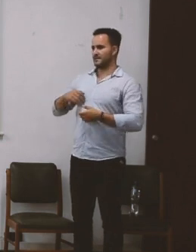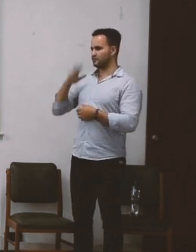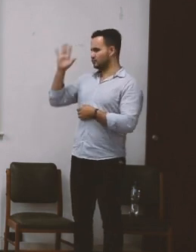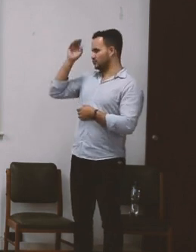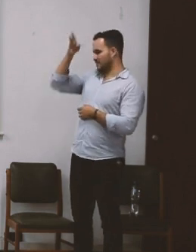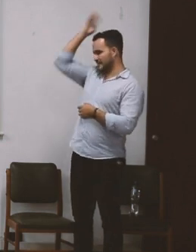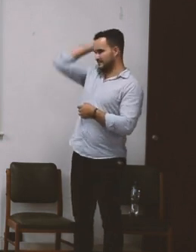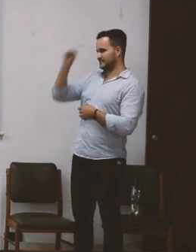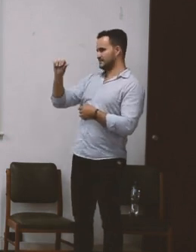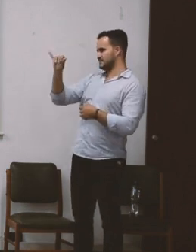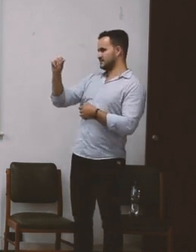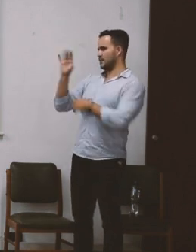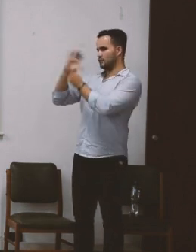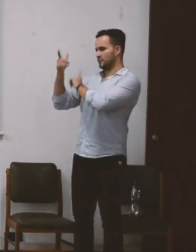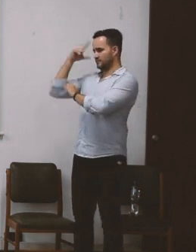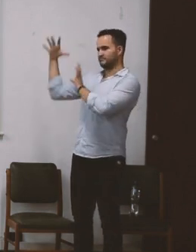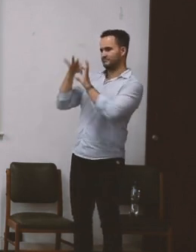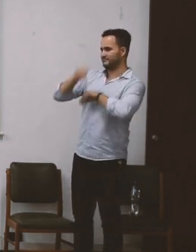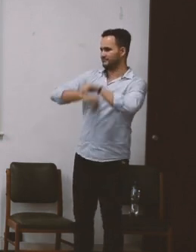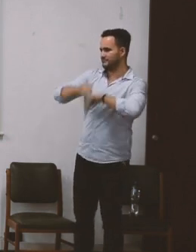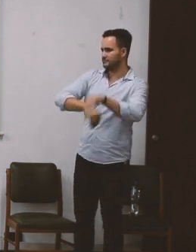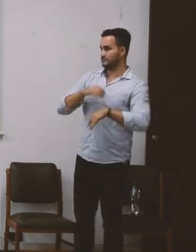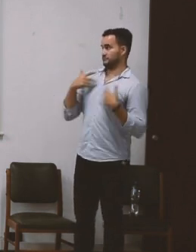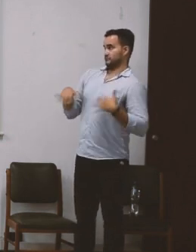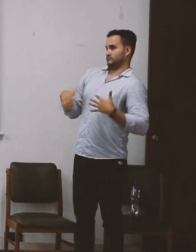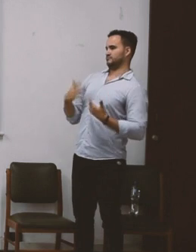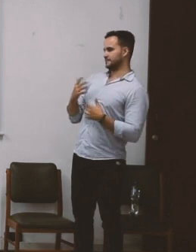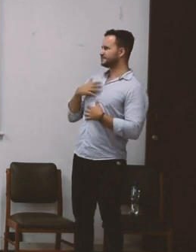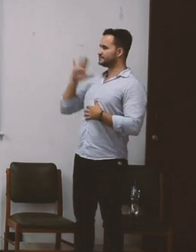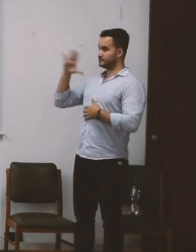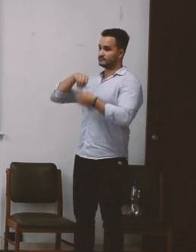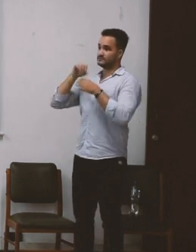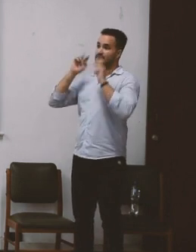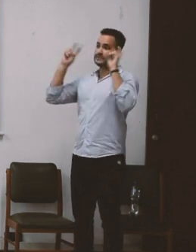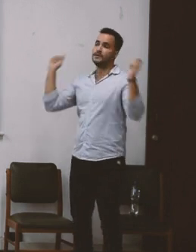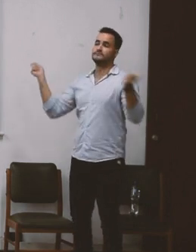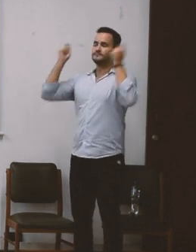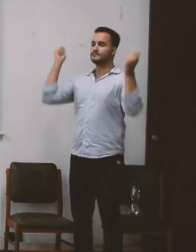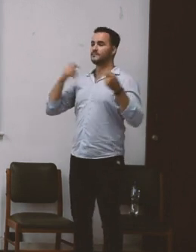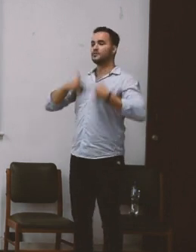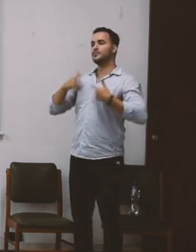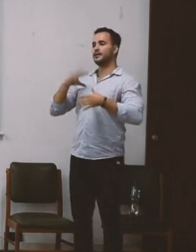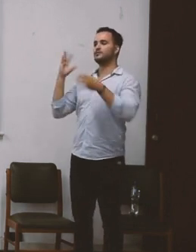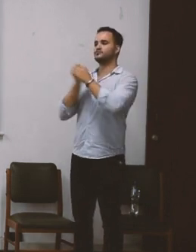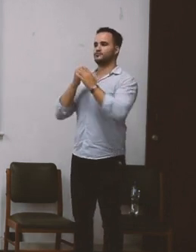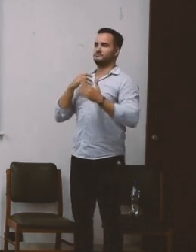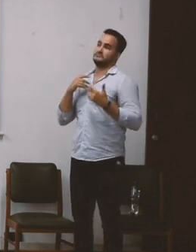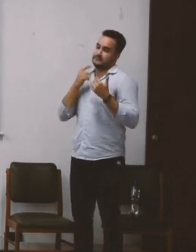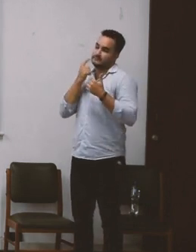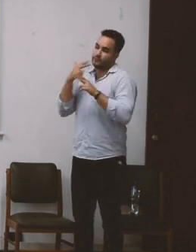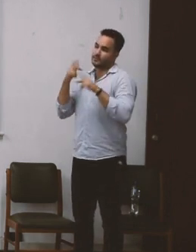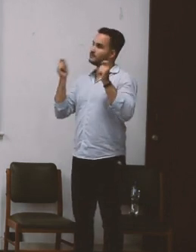síndrome de Down en presentar su línea de ropa inclusiva, porque así se llama, línea de ropa inclusiva, en el London Fashion Week en